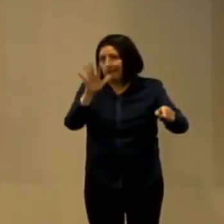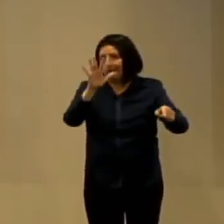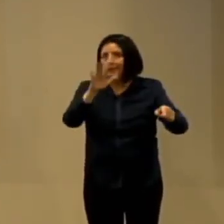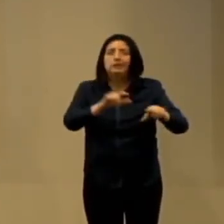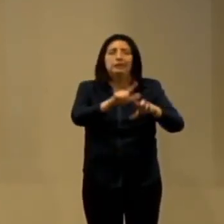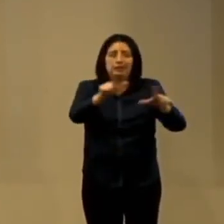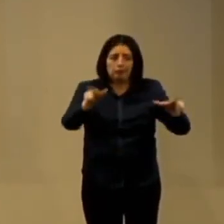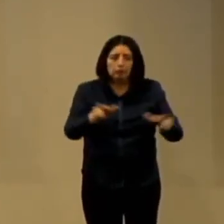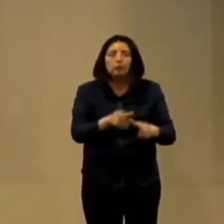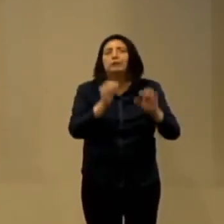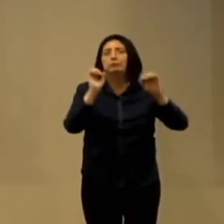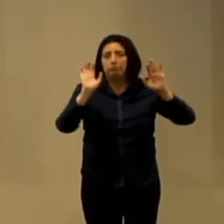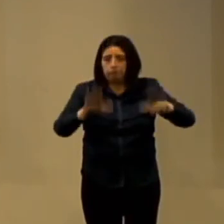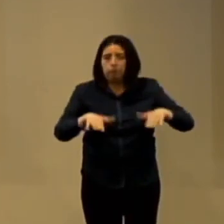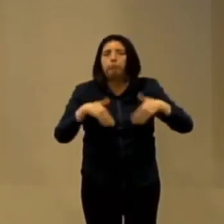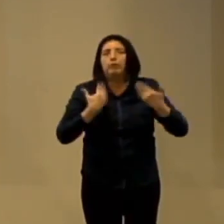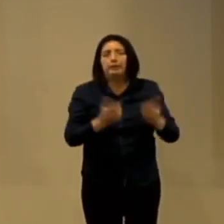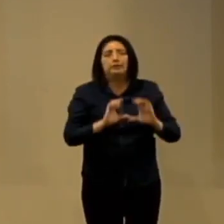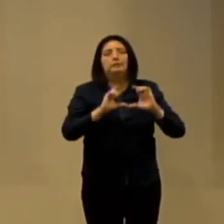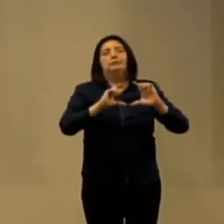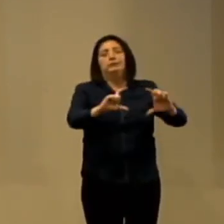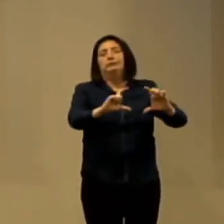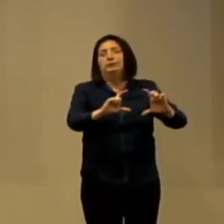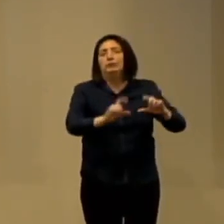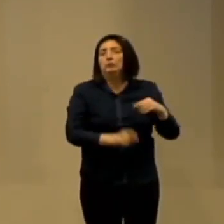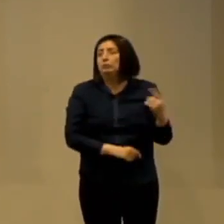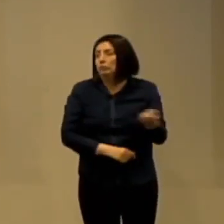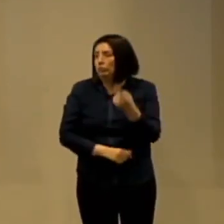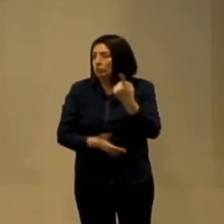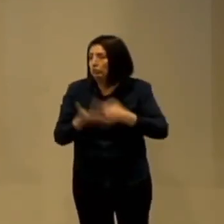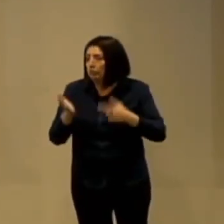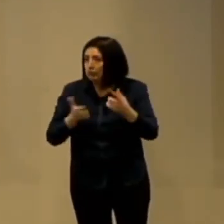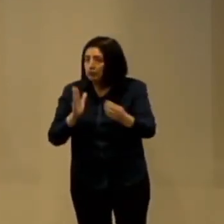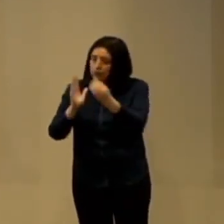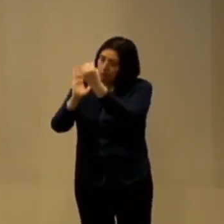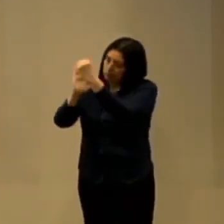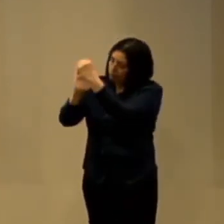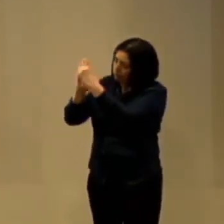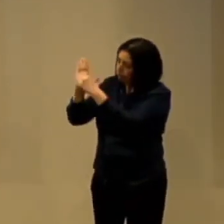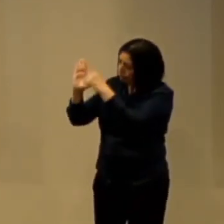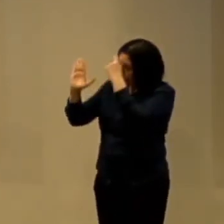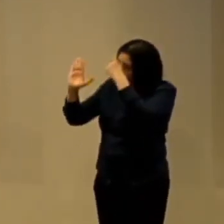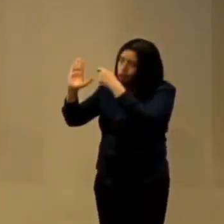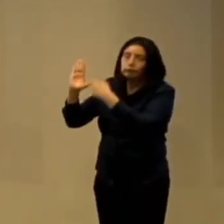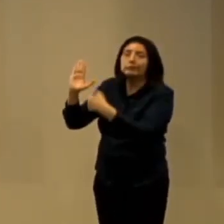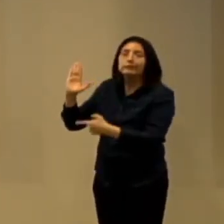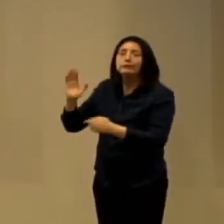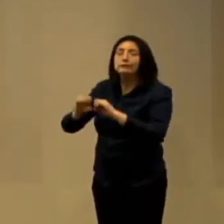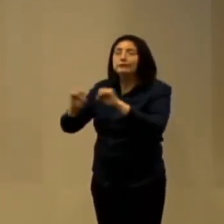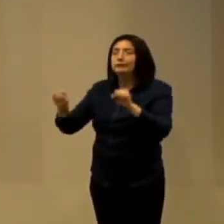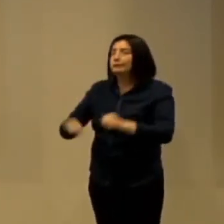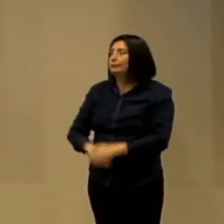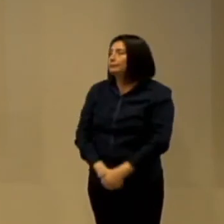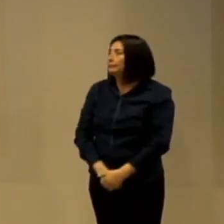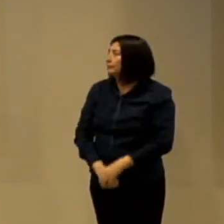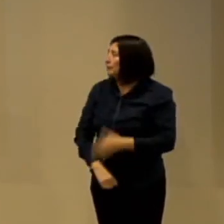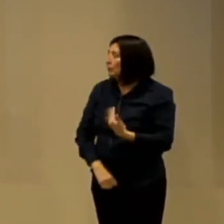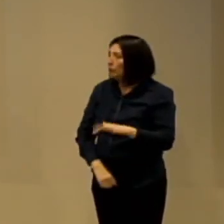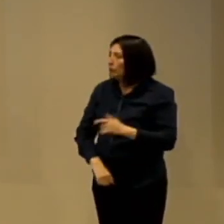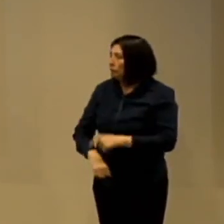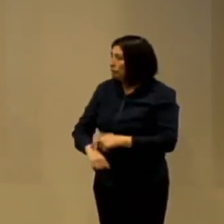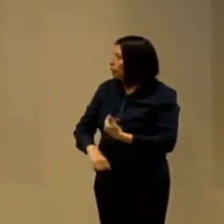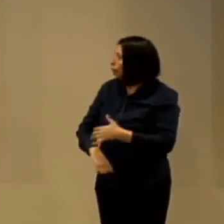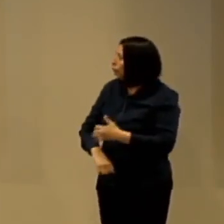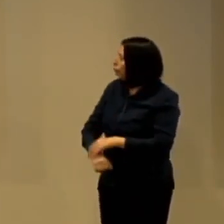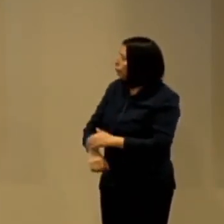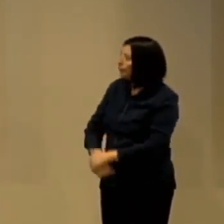establecimiento certificador. Lo único tiene que estar reconocido ¿sí?, en el sistema nacional. Uy,